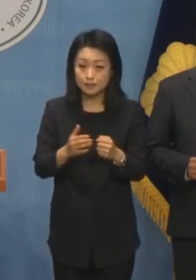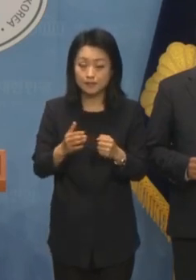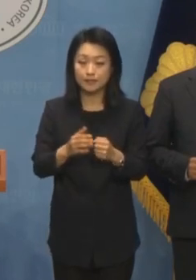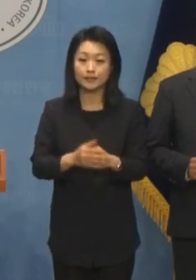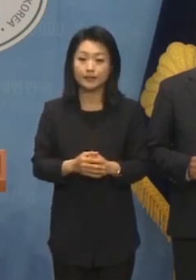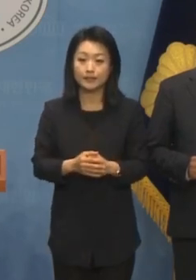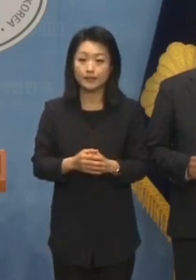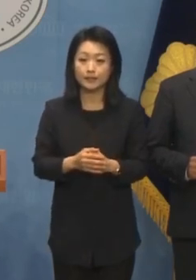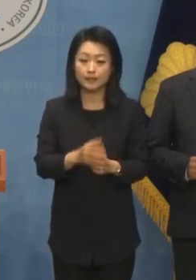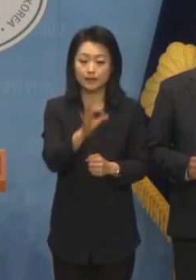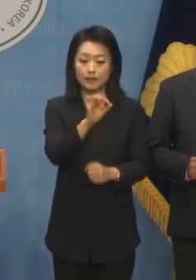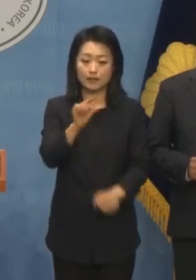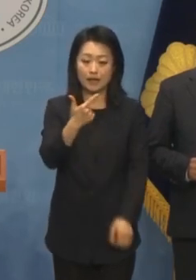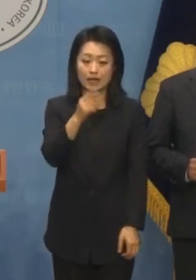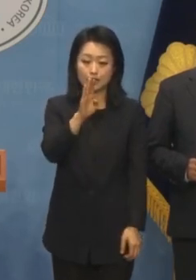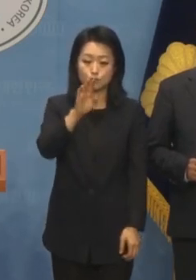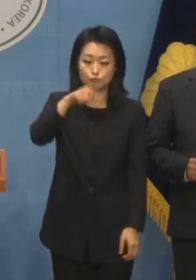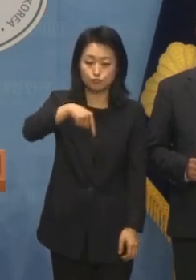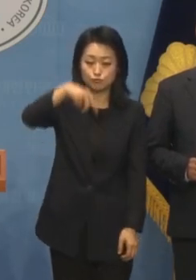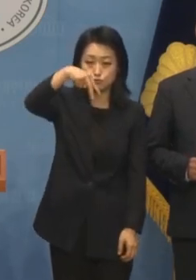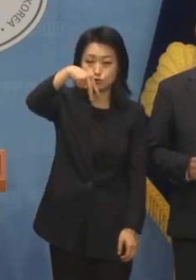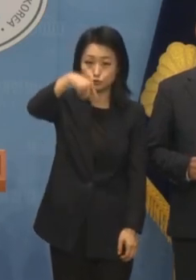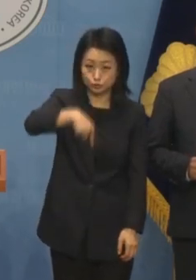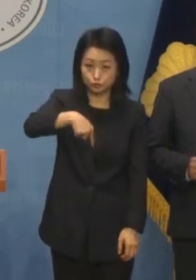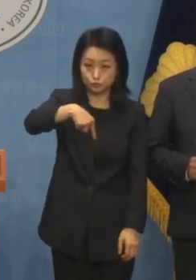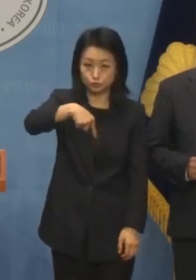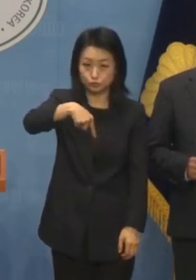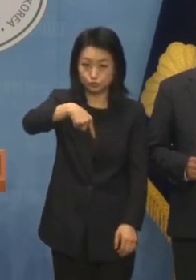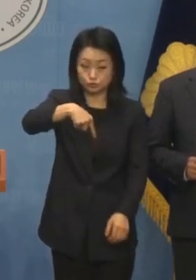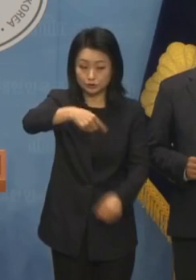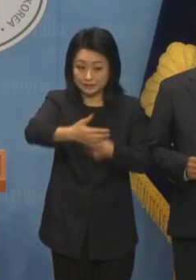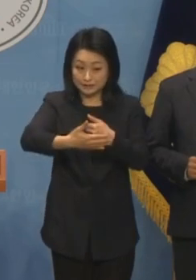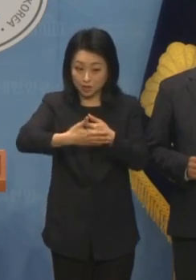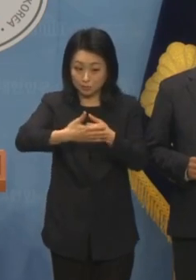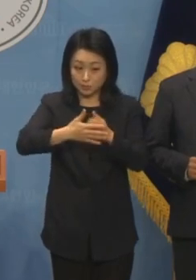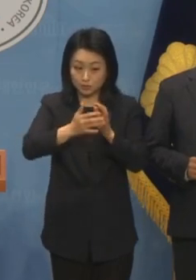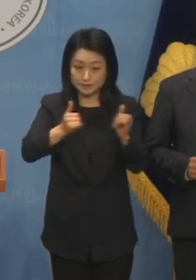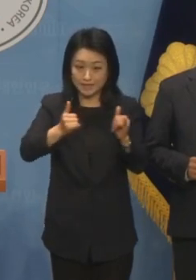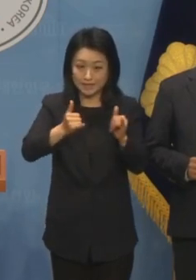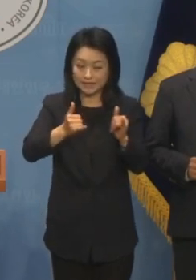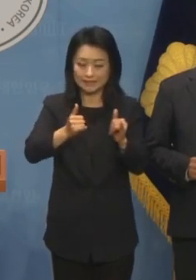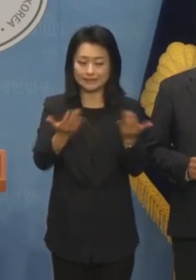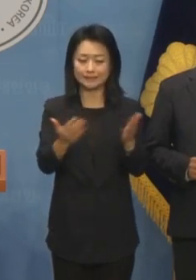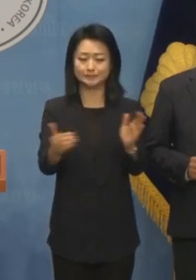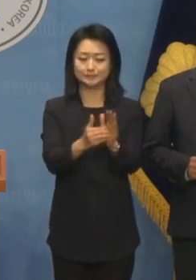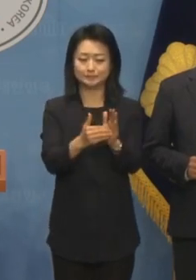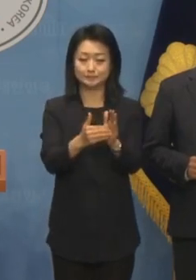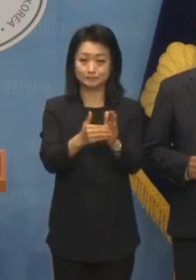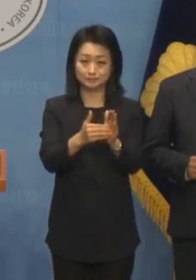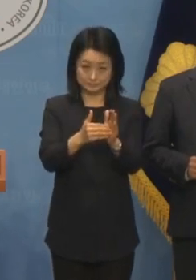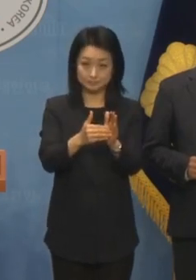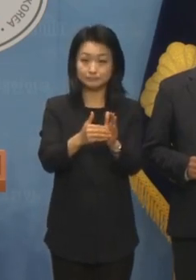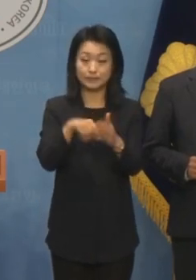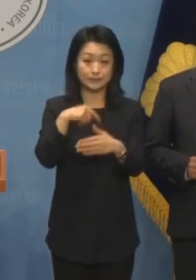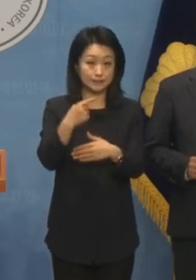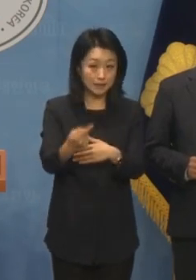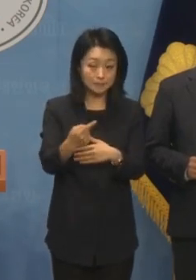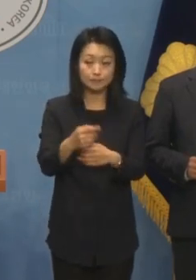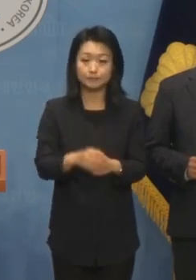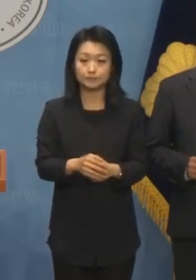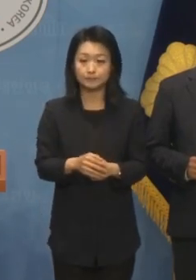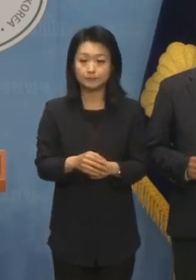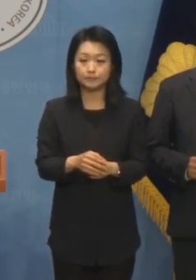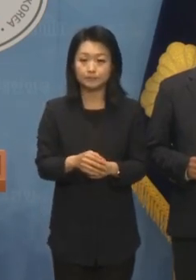안부수 씨의 협조자 지위를 종결하겠다고 적시했습니다. 또 다른